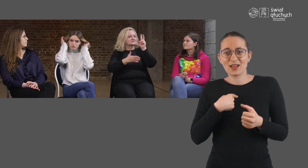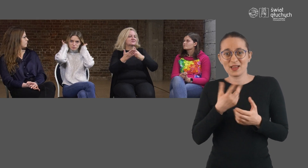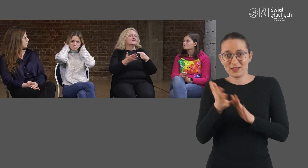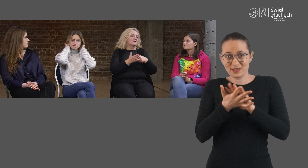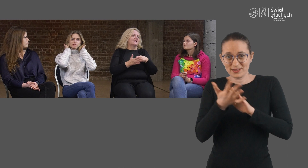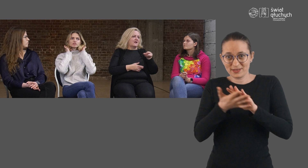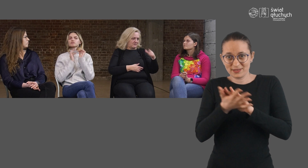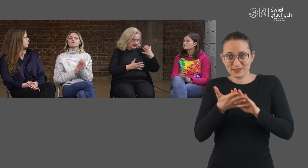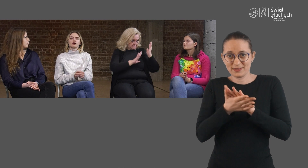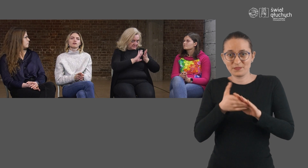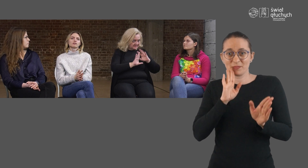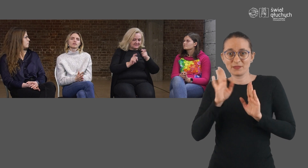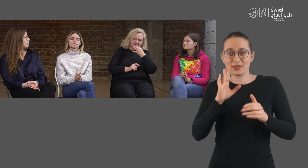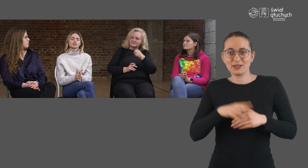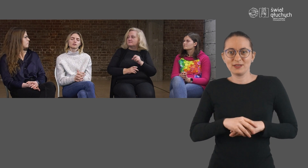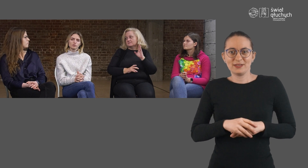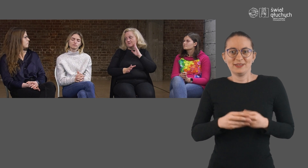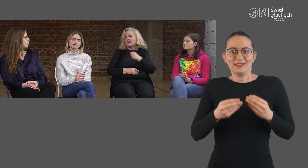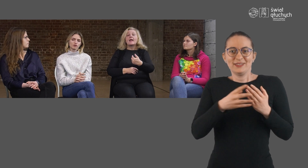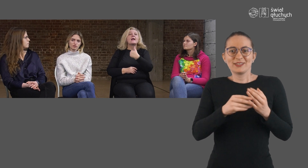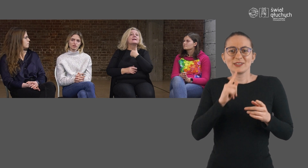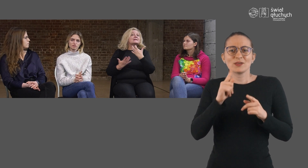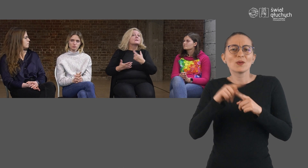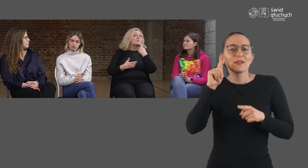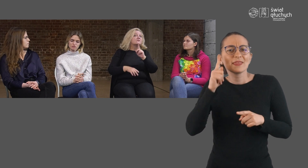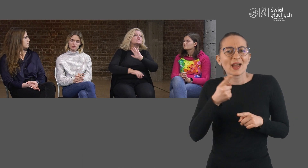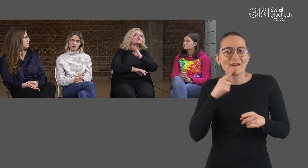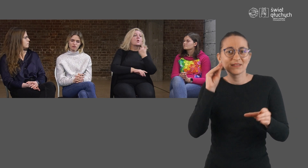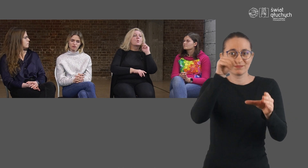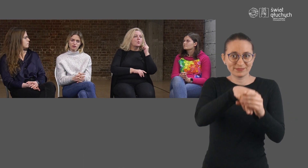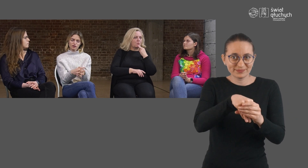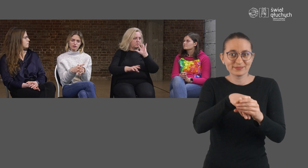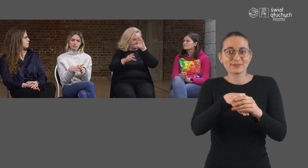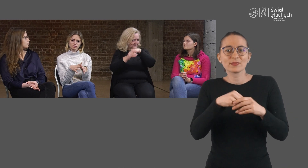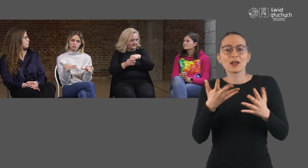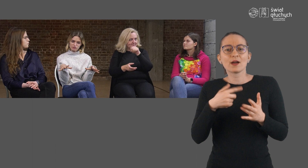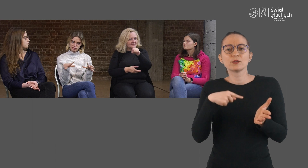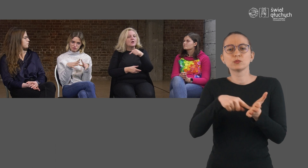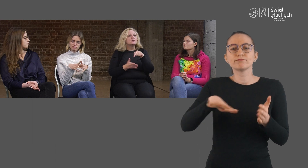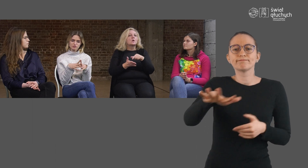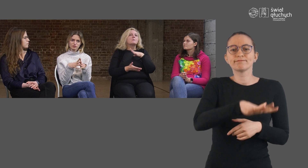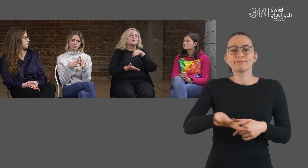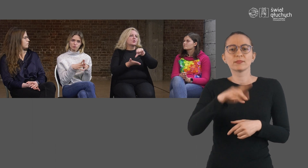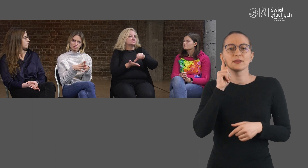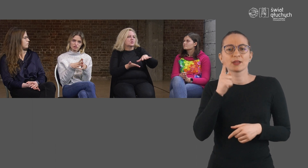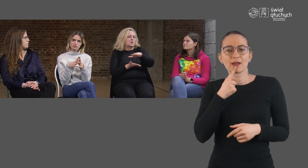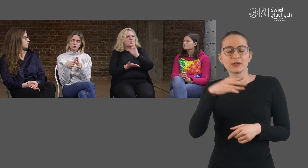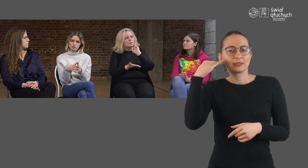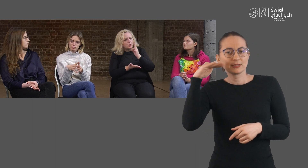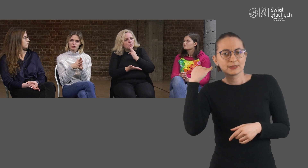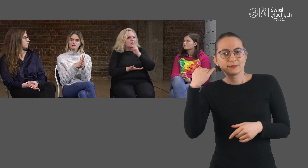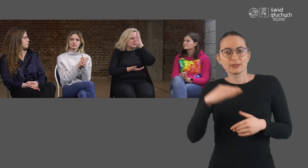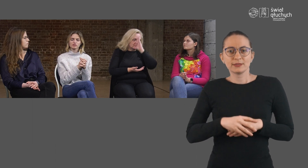Ja bym chciała powiedzieć, jak ja byłam w szkole dla niesłyszących, to było takie środowisko